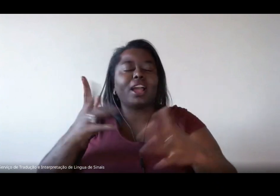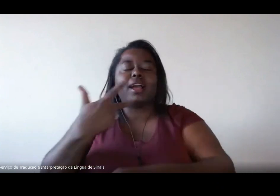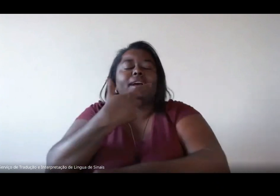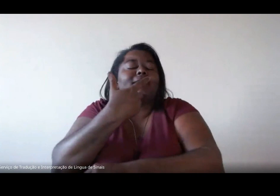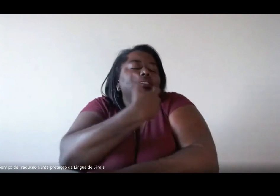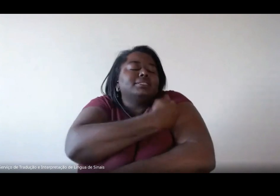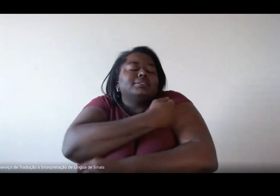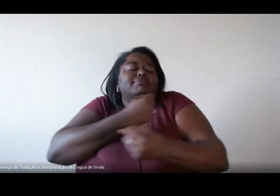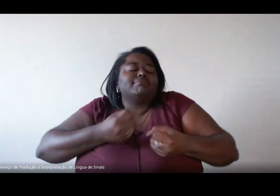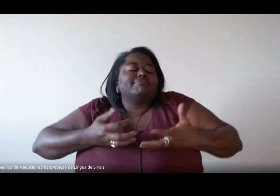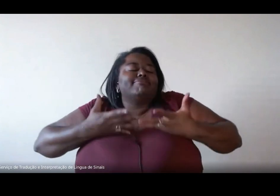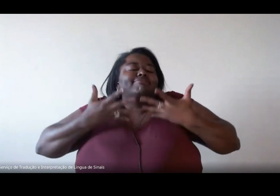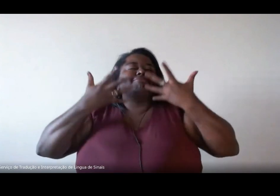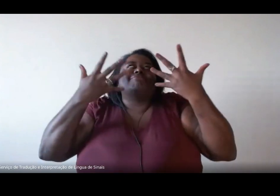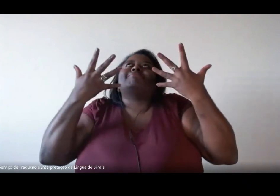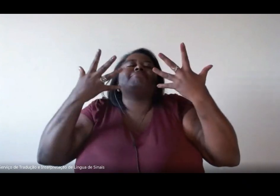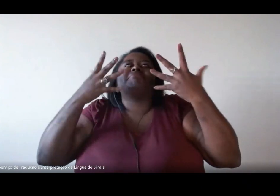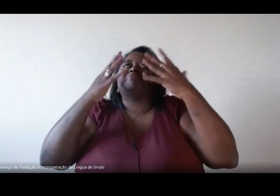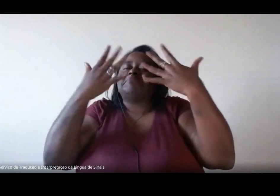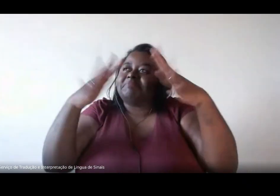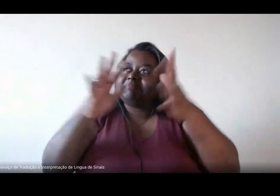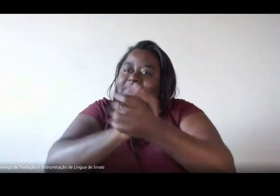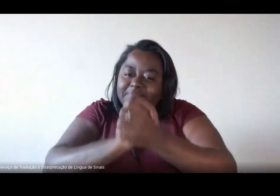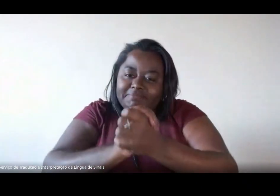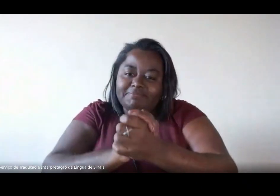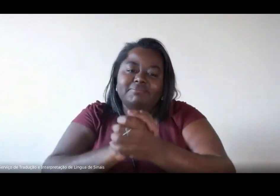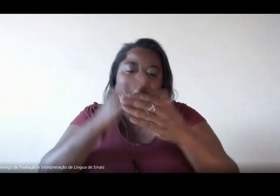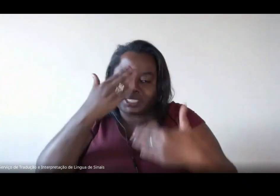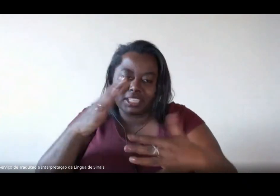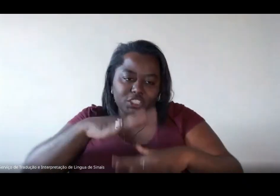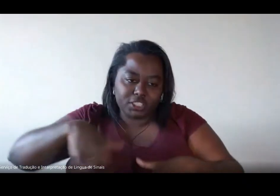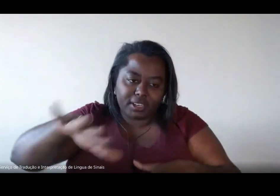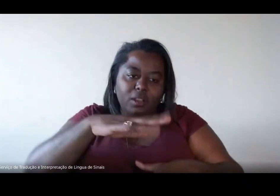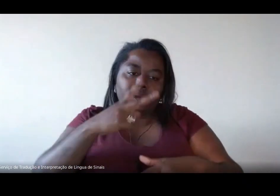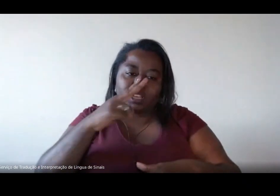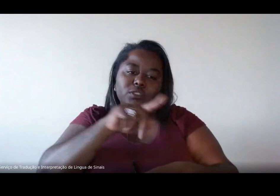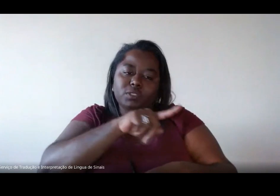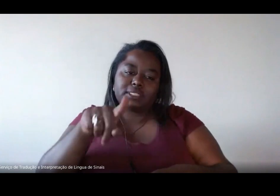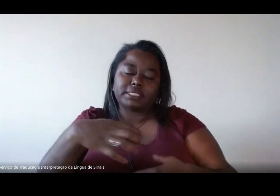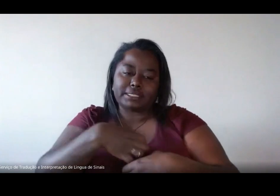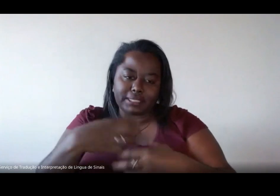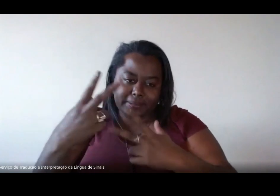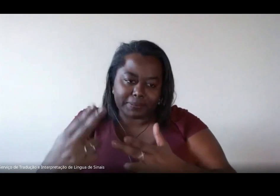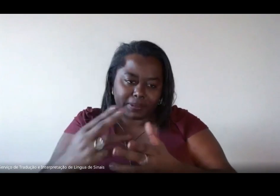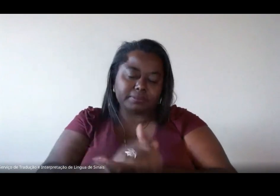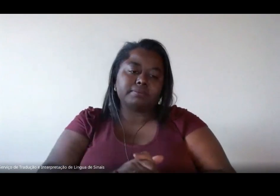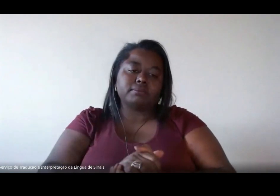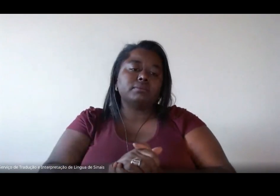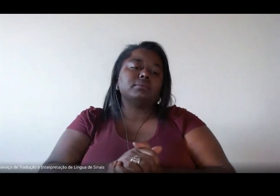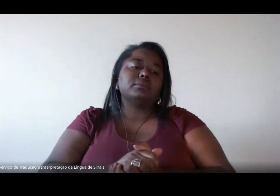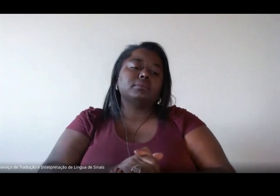uma injeção de esperança, então eu deixo parabéns e o obrigado geral e coletivo. Acho que vocês devem ter o mesmo sentimento que eu,